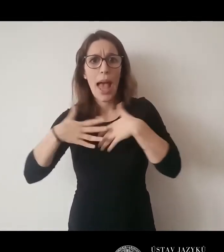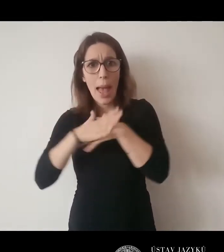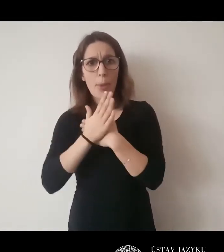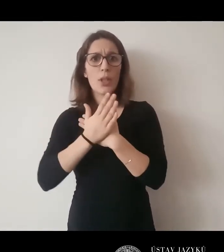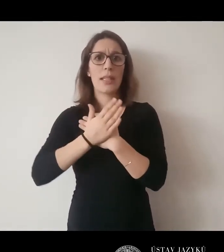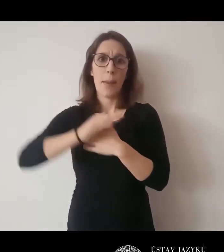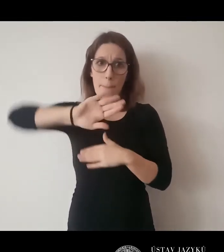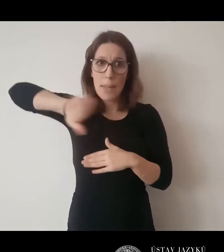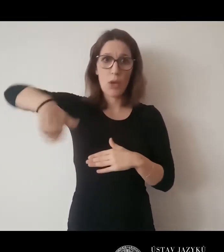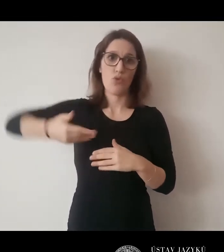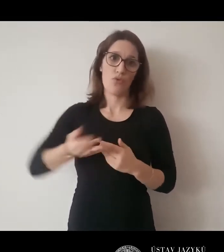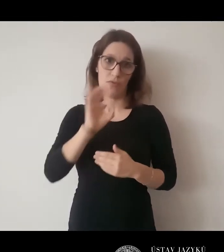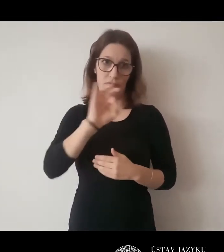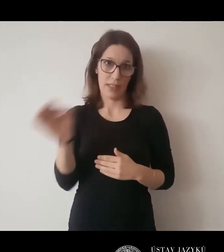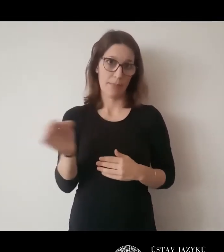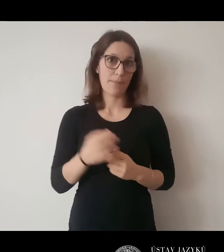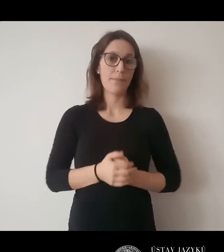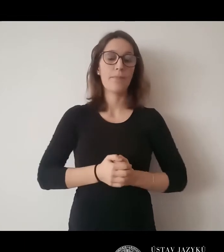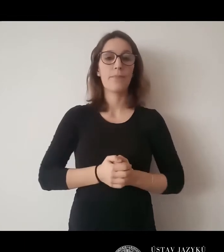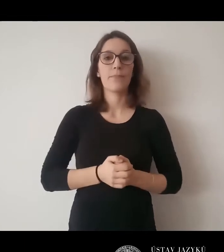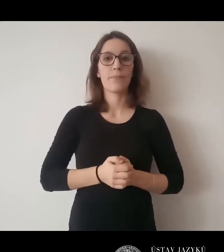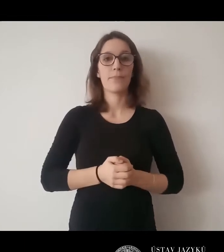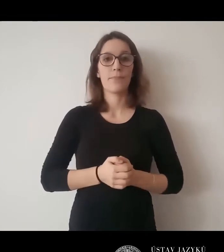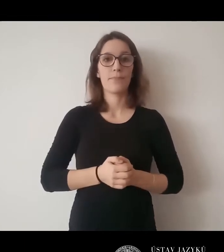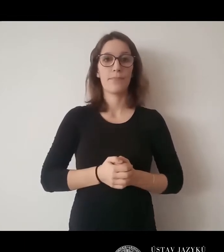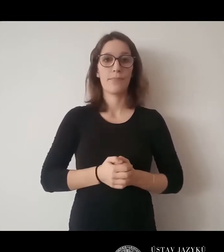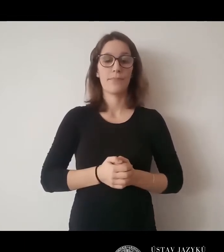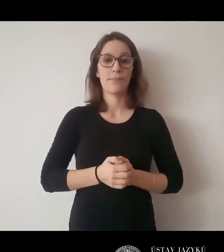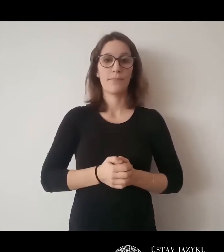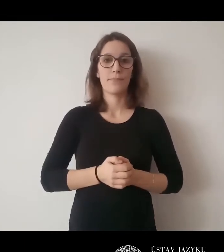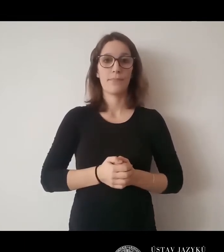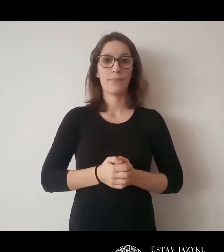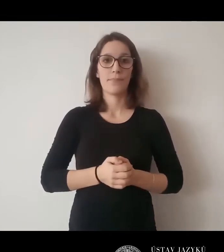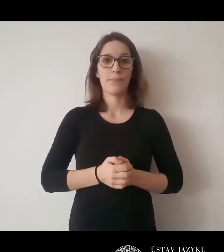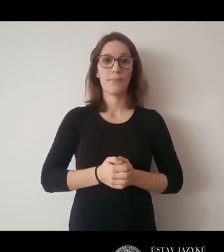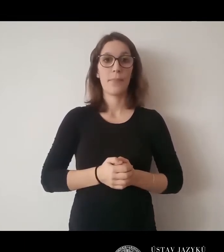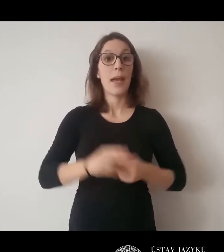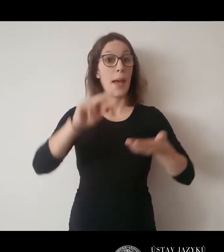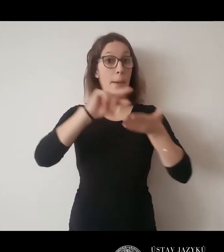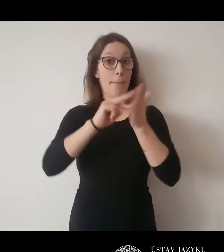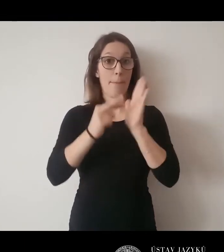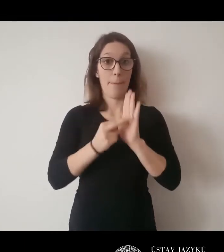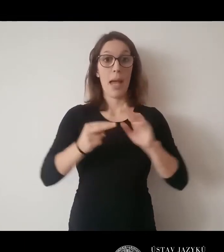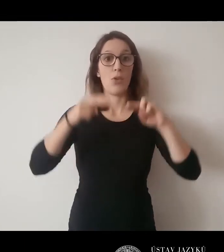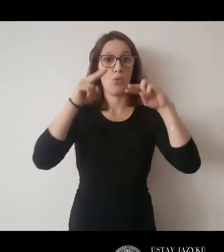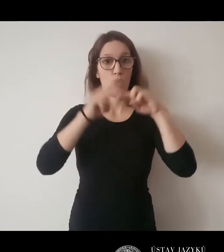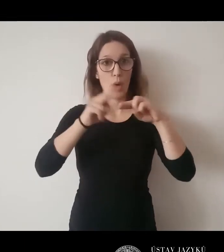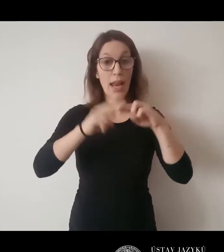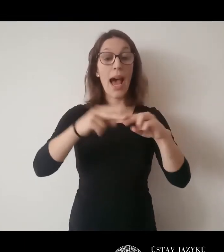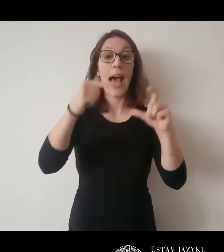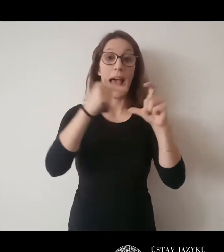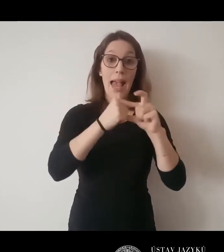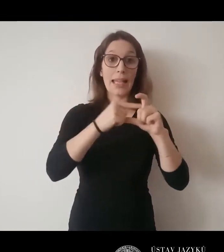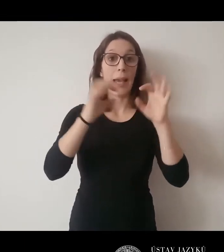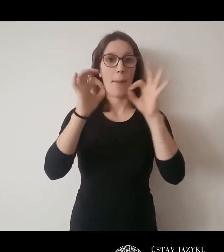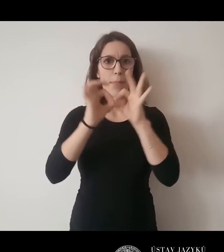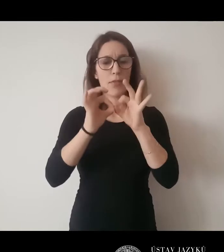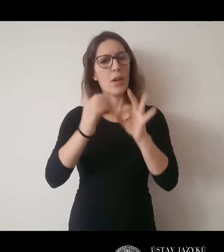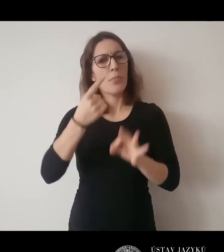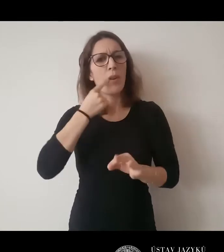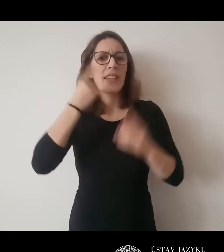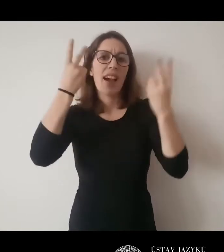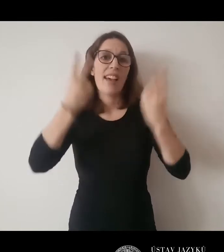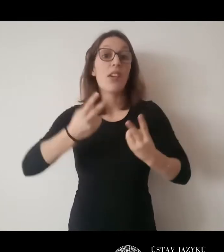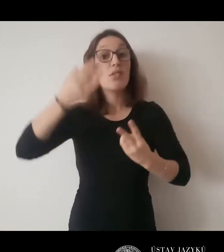či emocionální. Jak říkala kolegyně, tak v případě EEG biofeedbacku mluvíme o jakémsi zrcadle